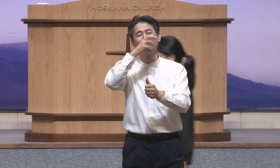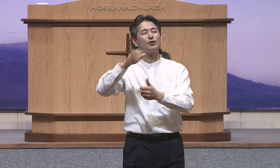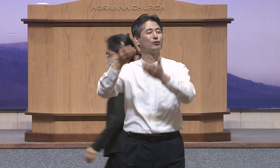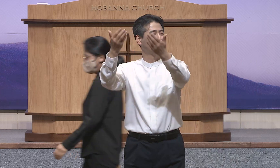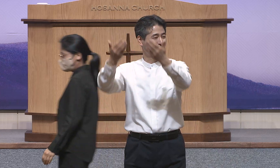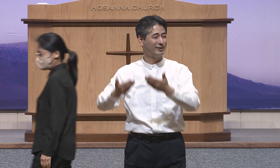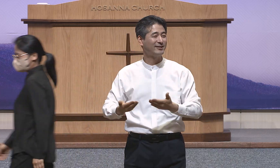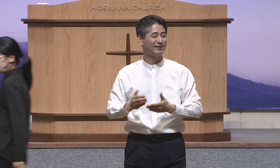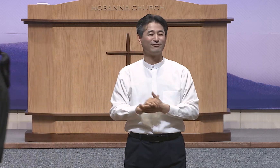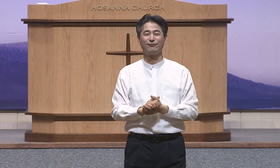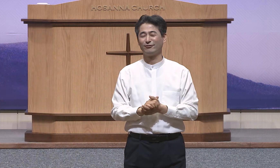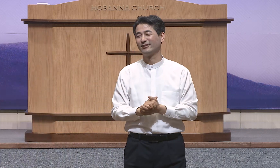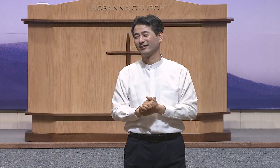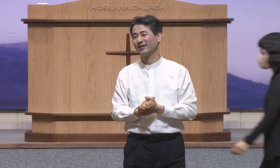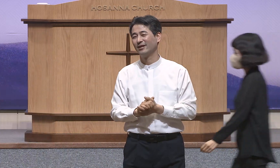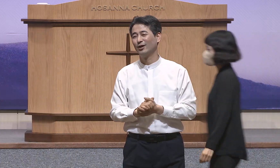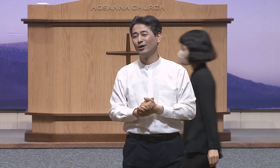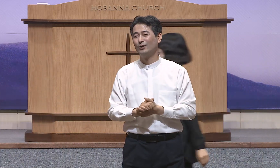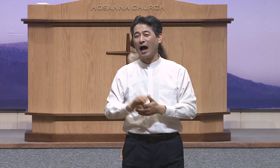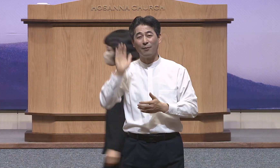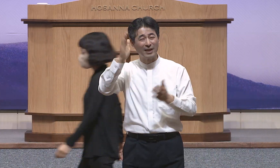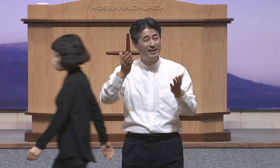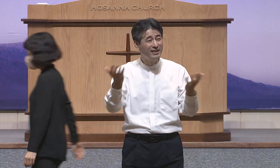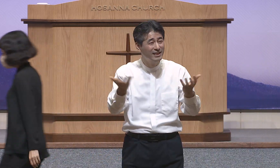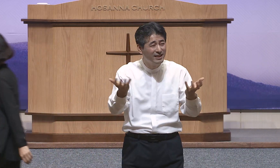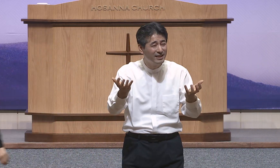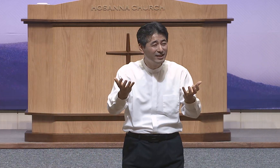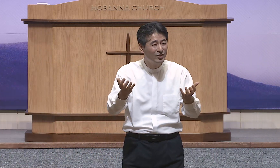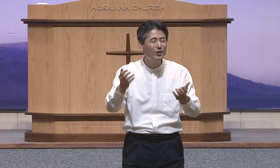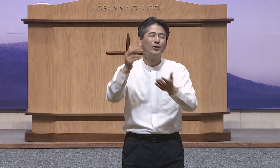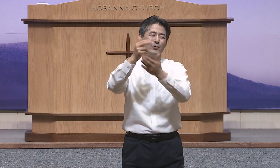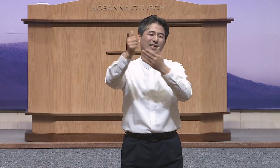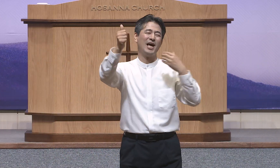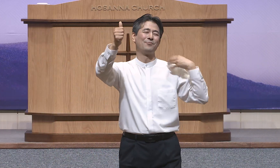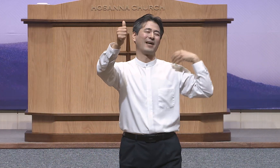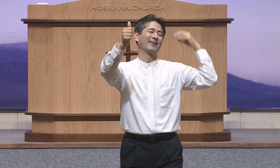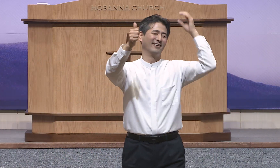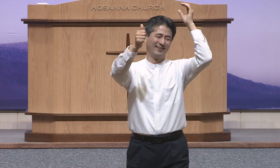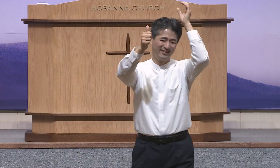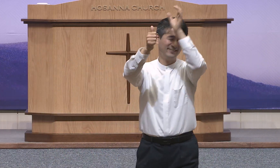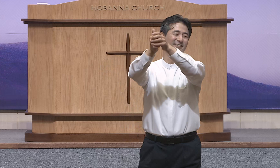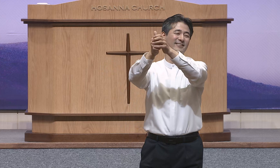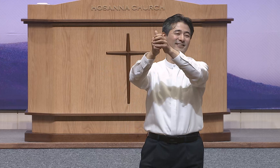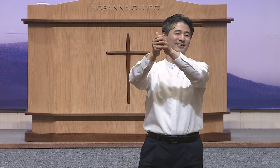주님께서 우리를 돌봐주실 것입니다. 우리의 앞날은 주님께 맡깁시다.